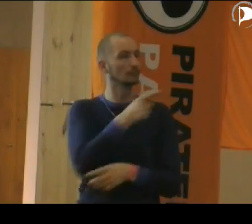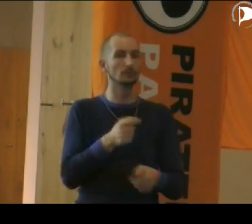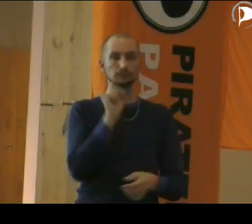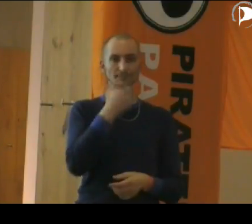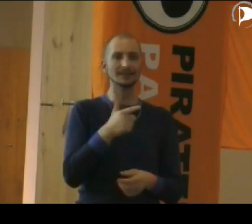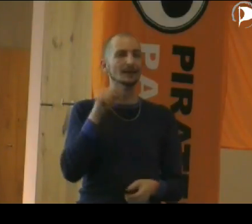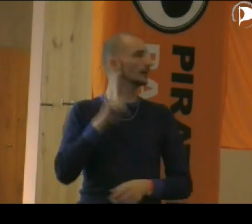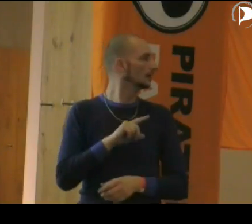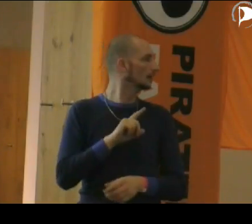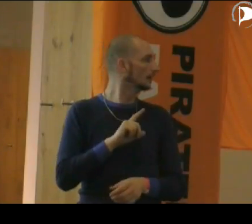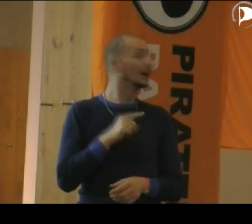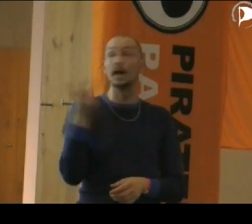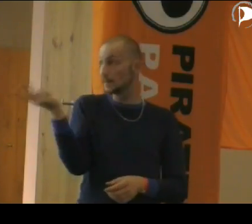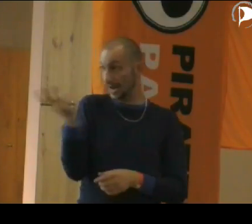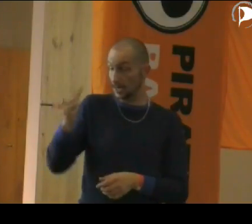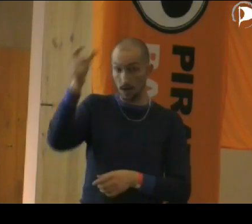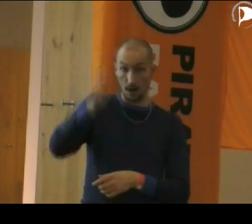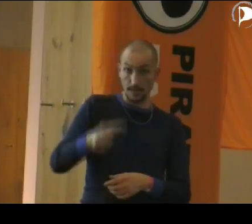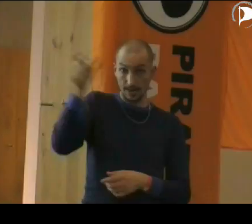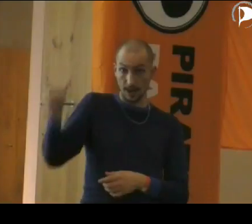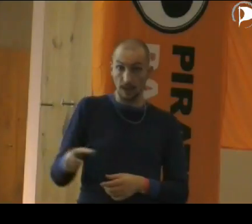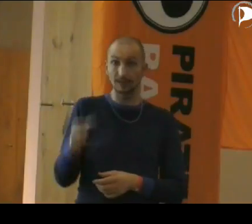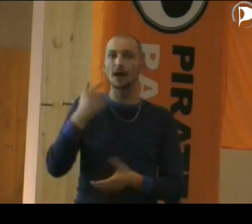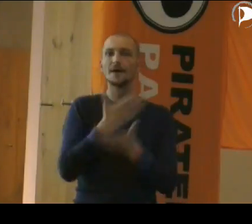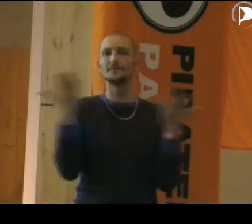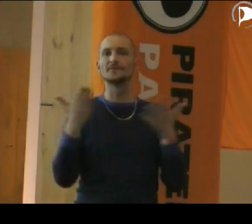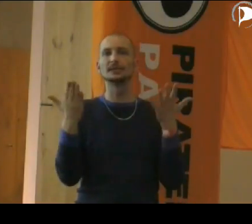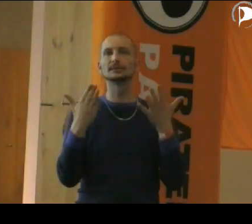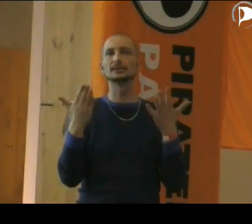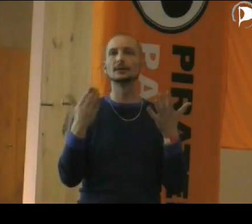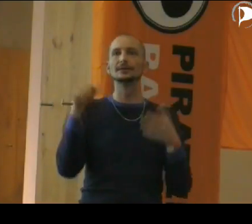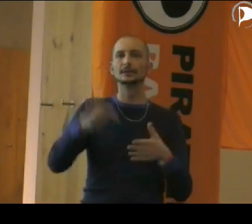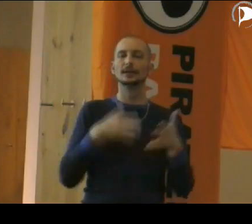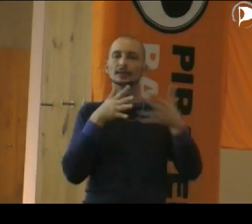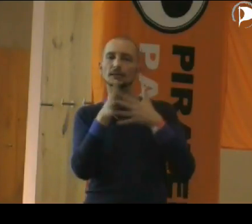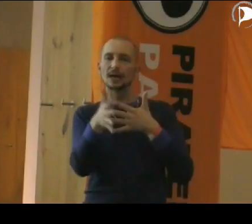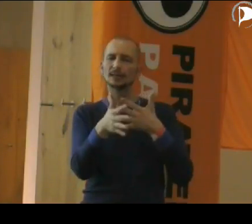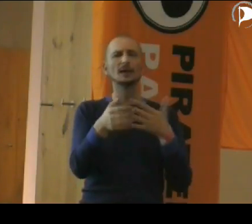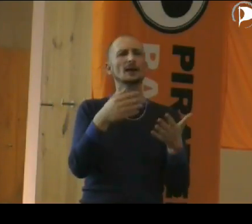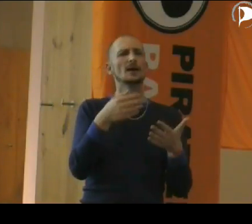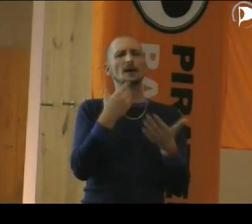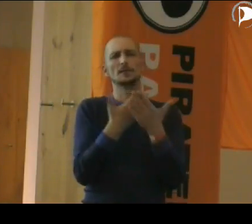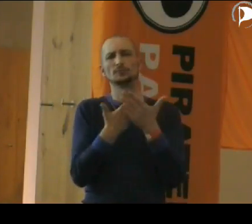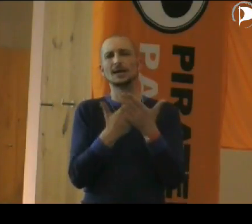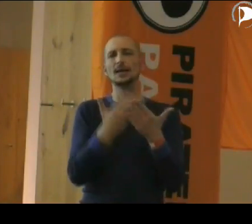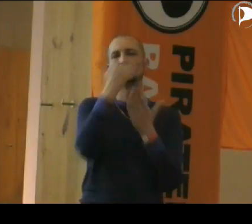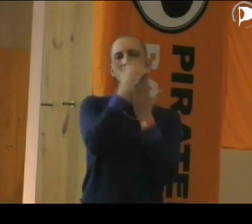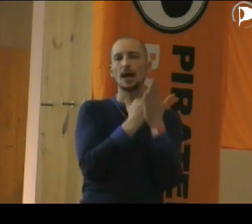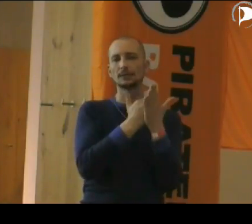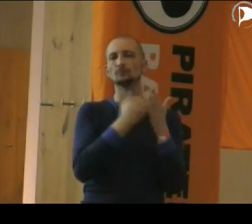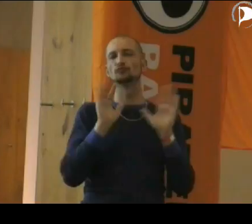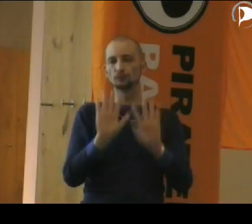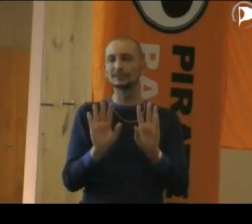magie dahin welchem ausmaß und transparenz besonders in sachen datenschutz möchtet ihr amt begleiten